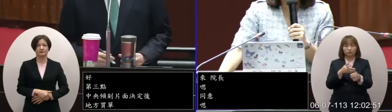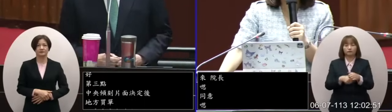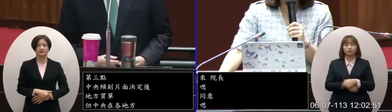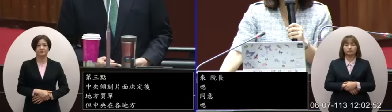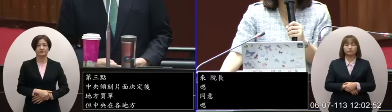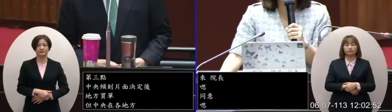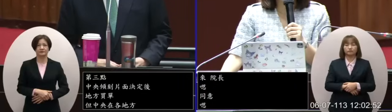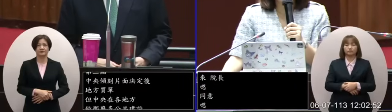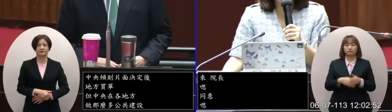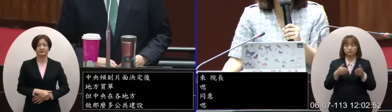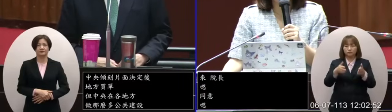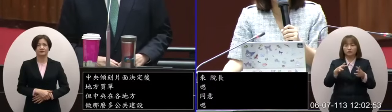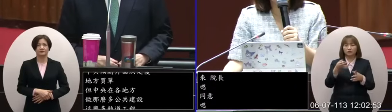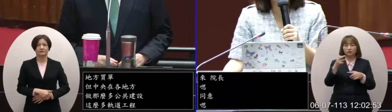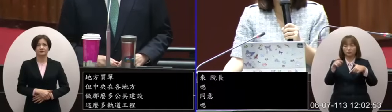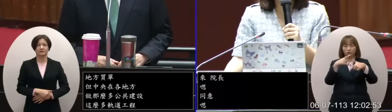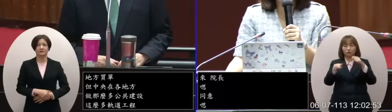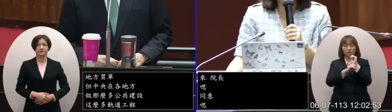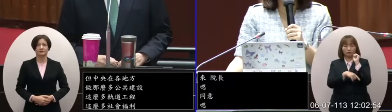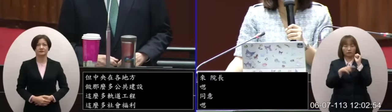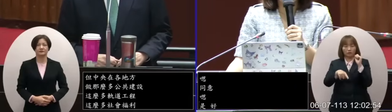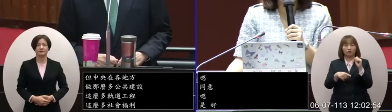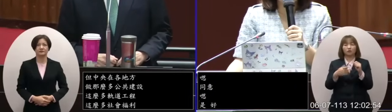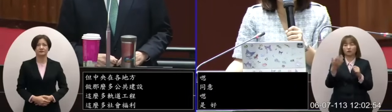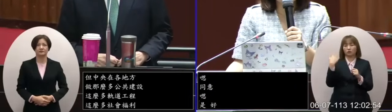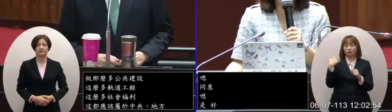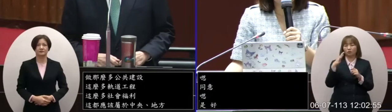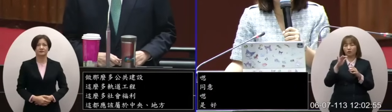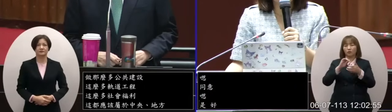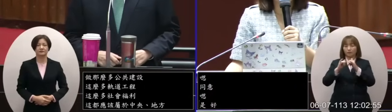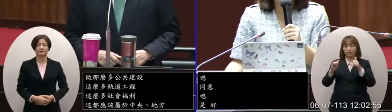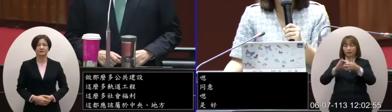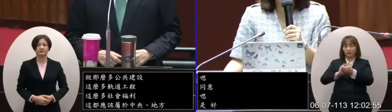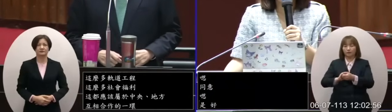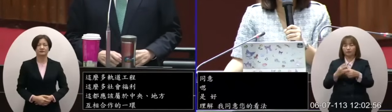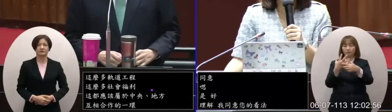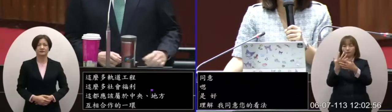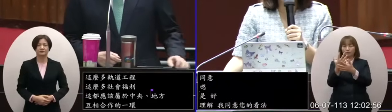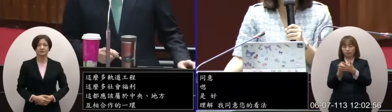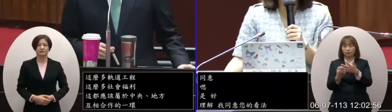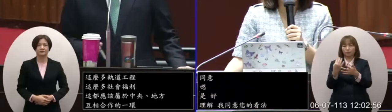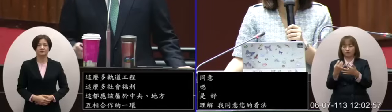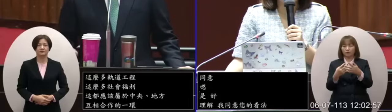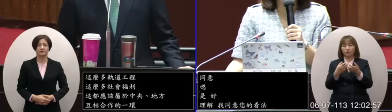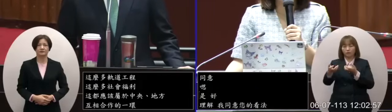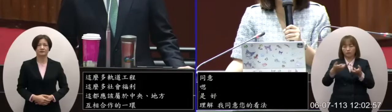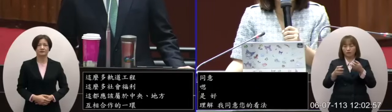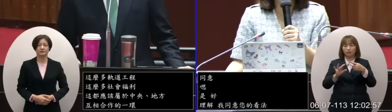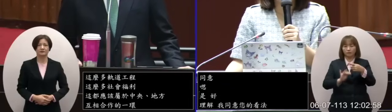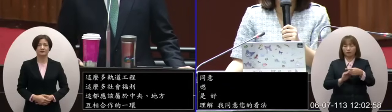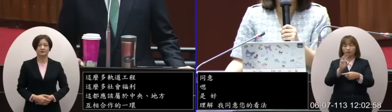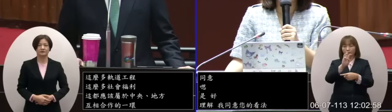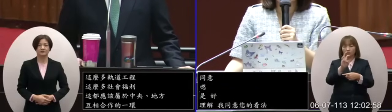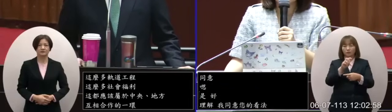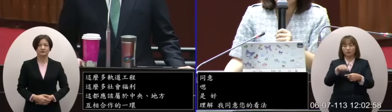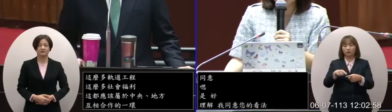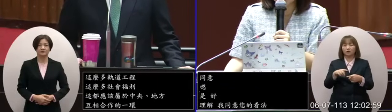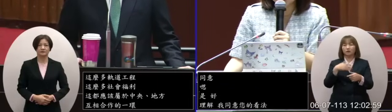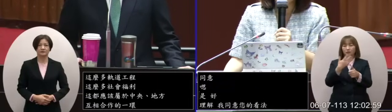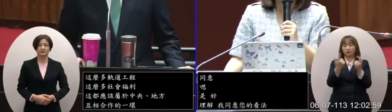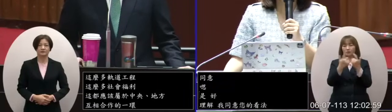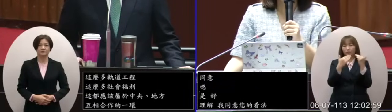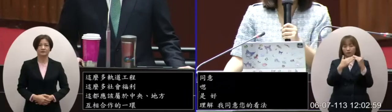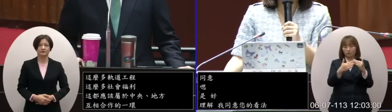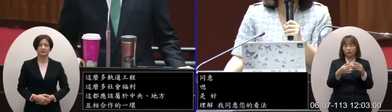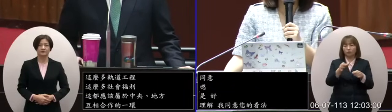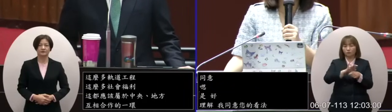哈。那针对财划法的部分，我们过去有明定保留分配款的30%首都加级给台北